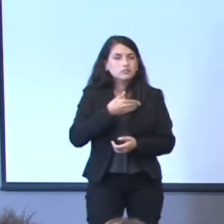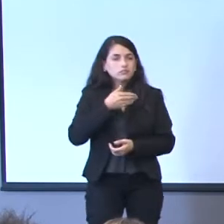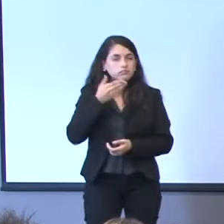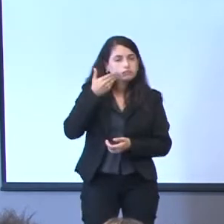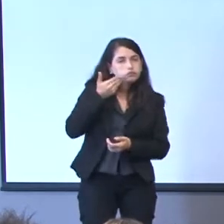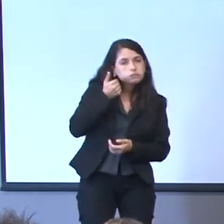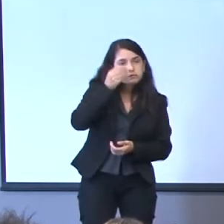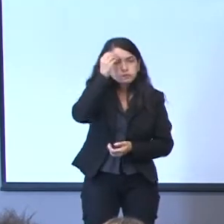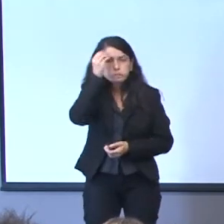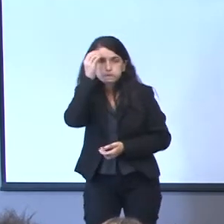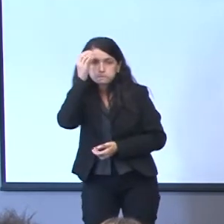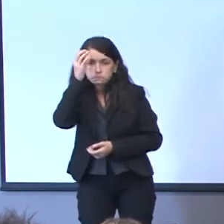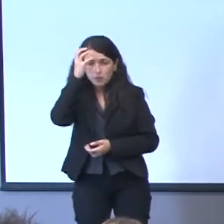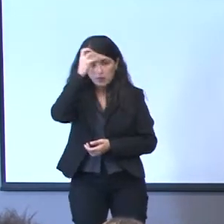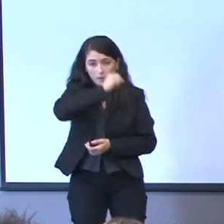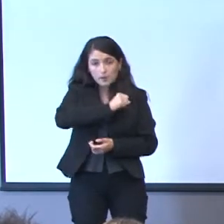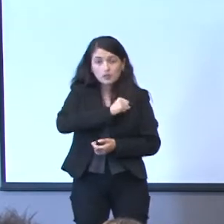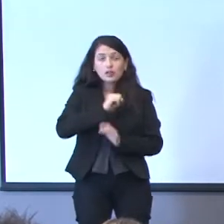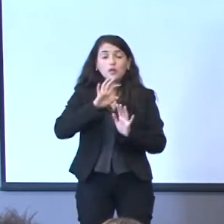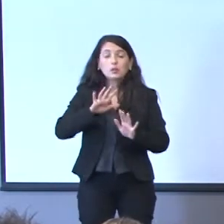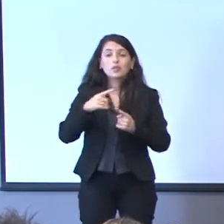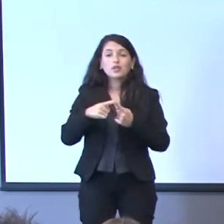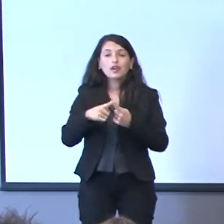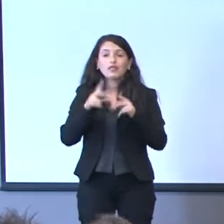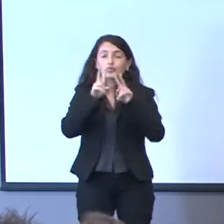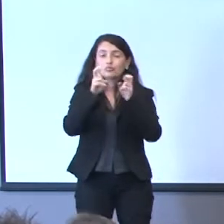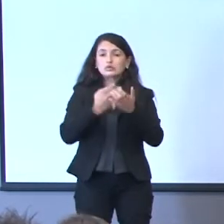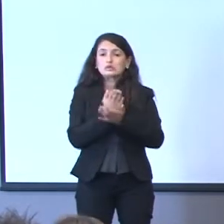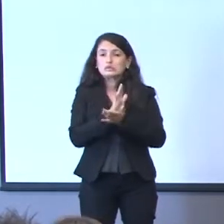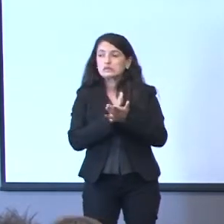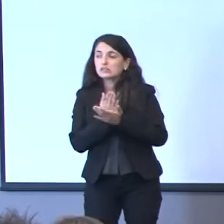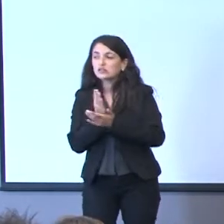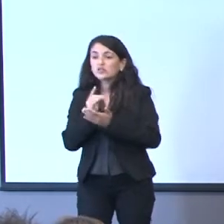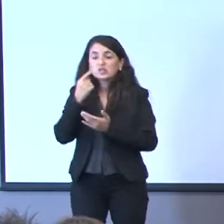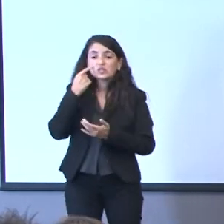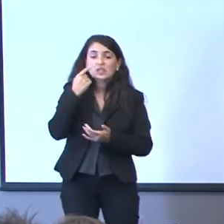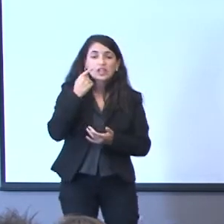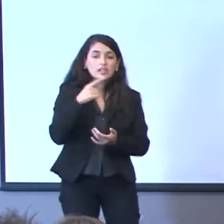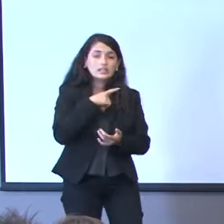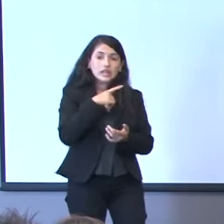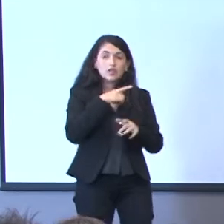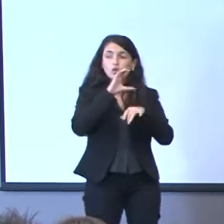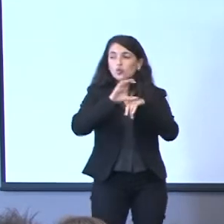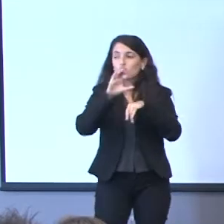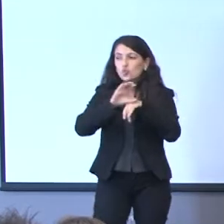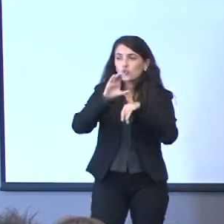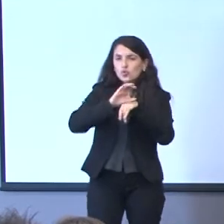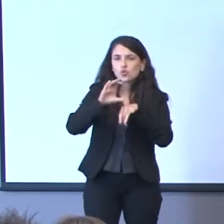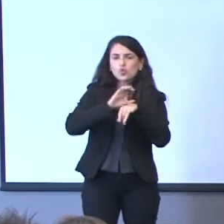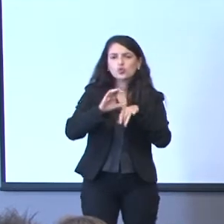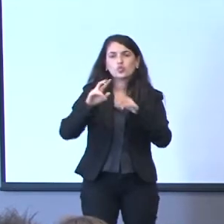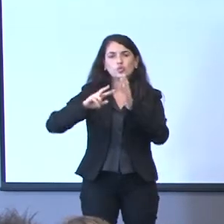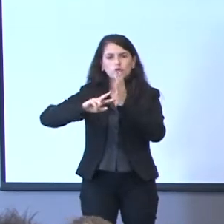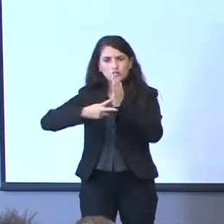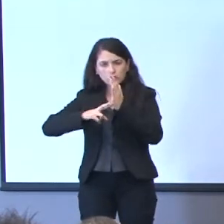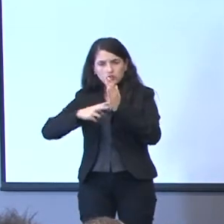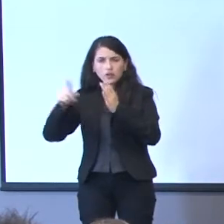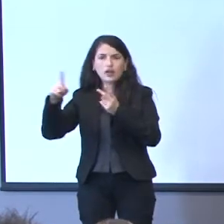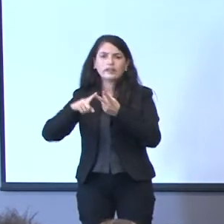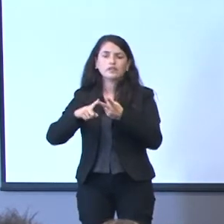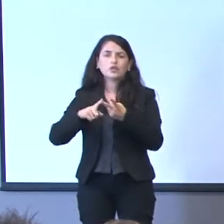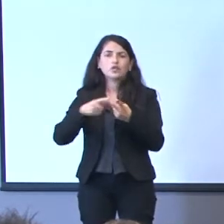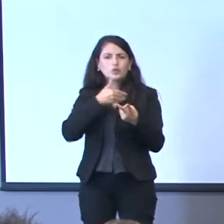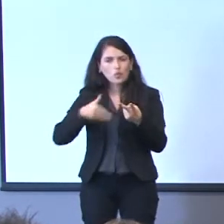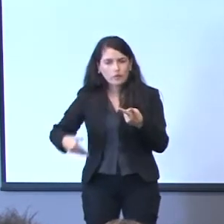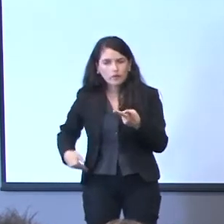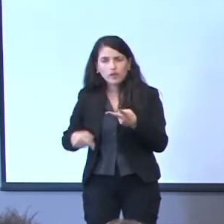incomoda. E falta, assim, você vê que tem um monte de cursos em sindicato, do